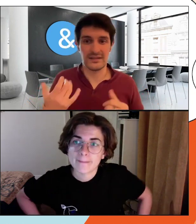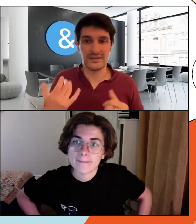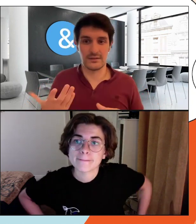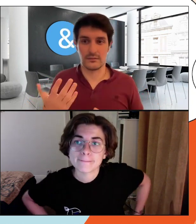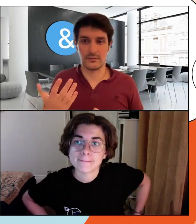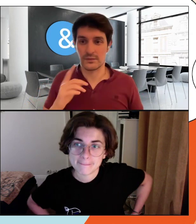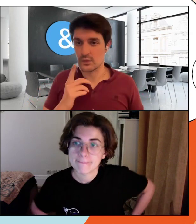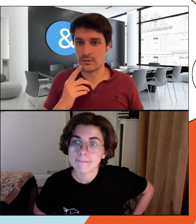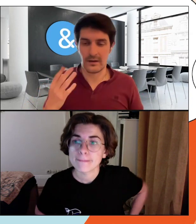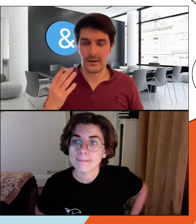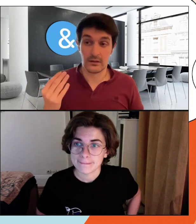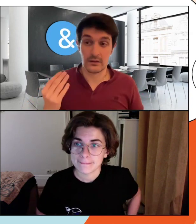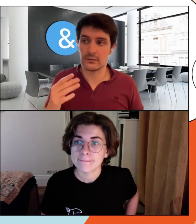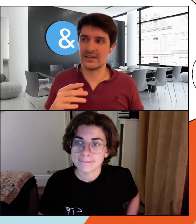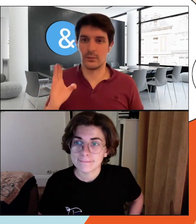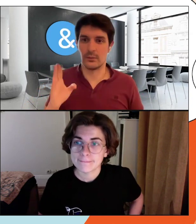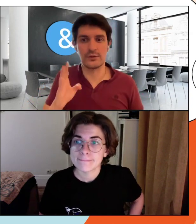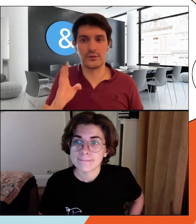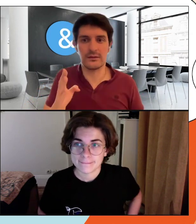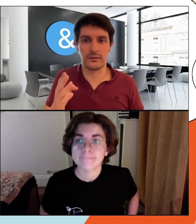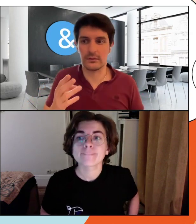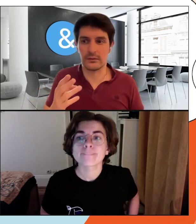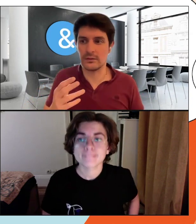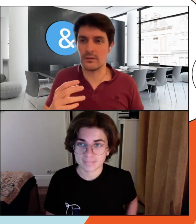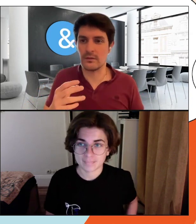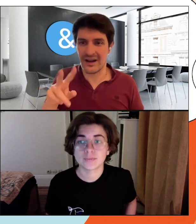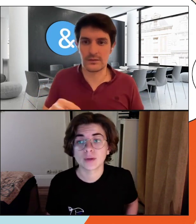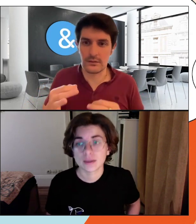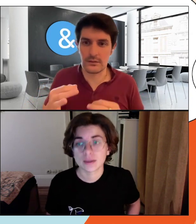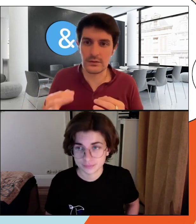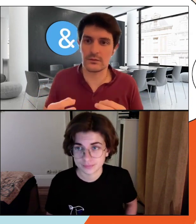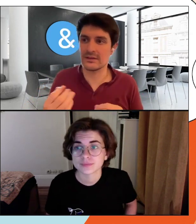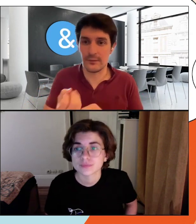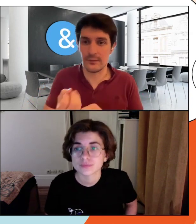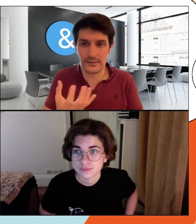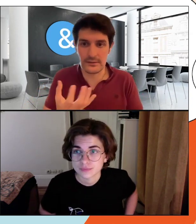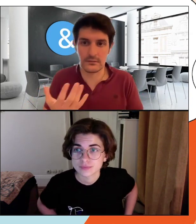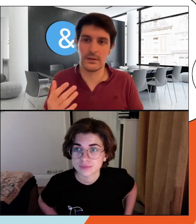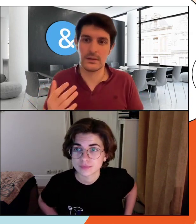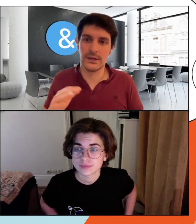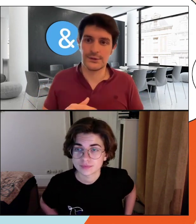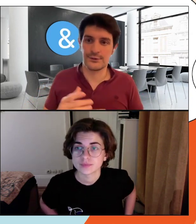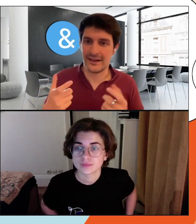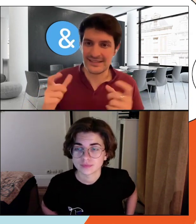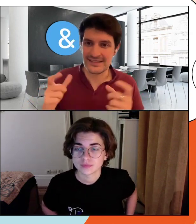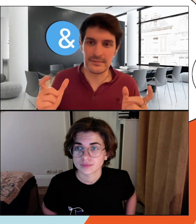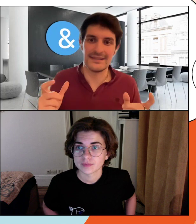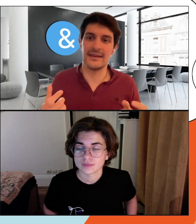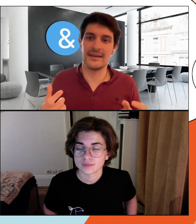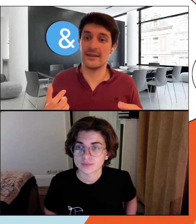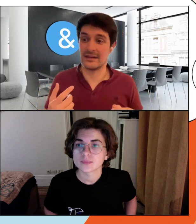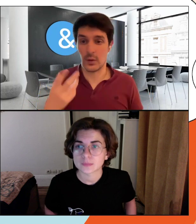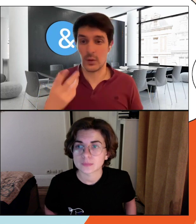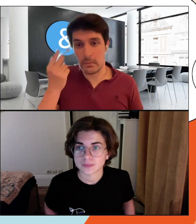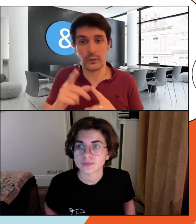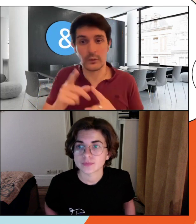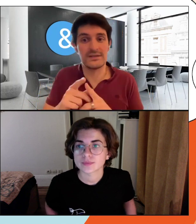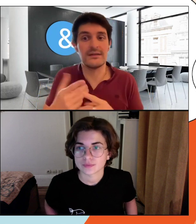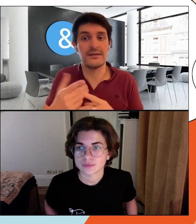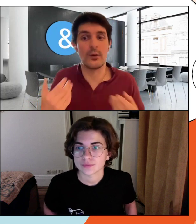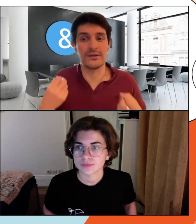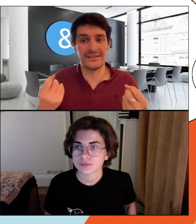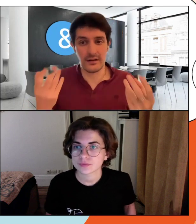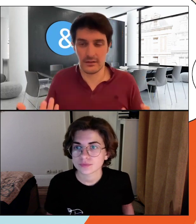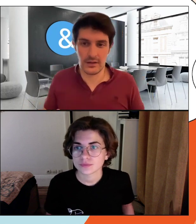sont souvent en attente, qui ont besoin de Ouais. vraies solutions d'information sur l'accessibilité et comprendre aussi le